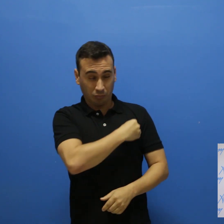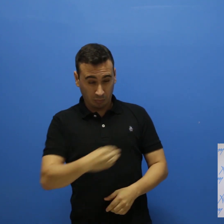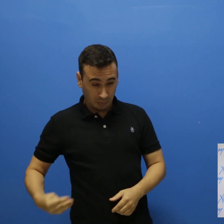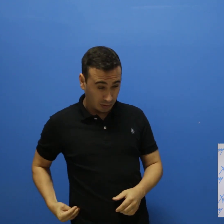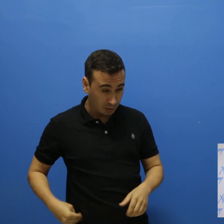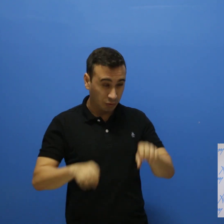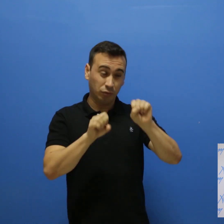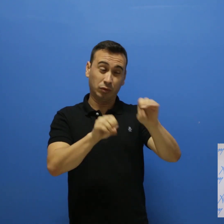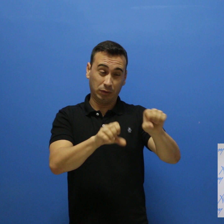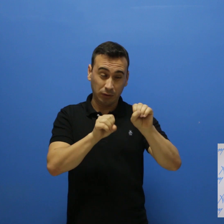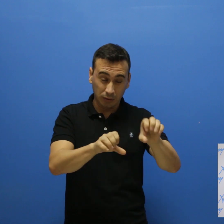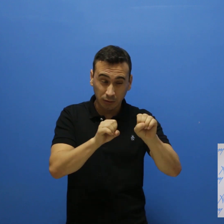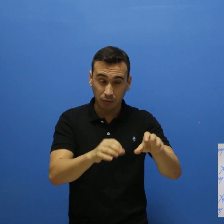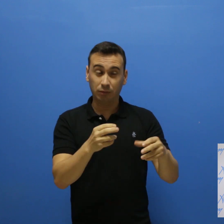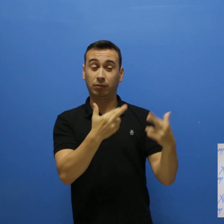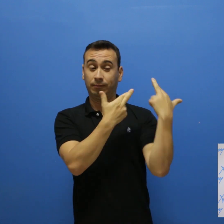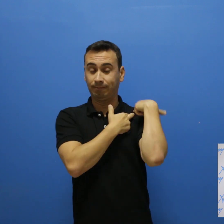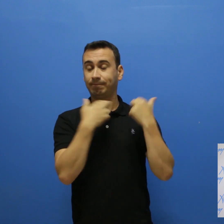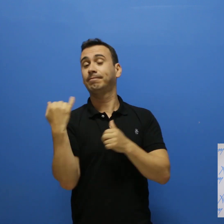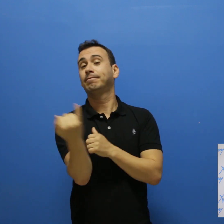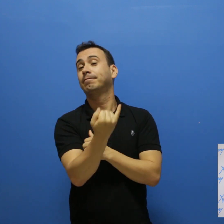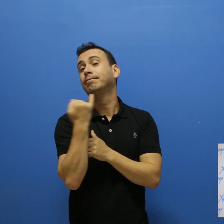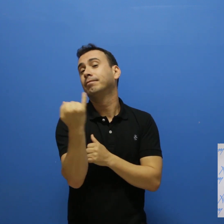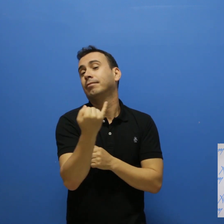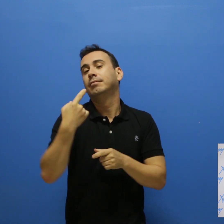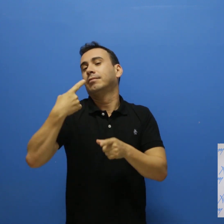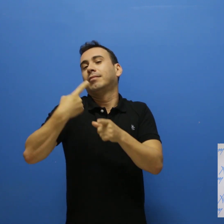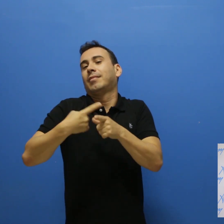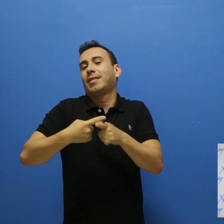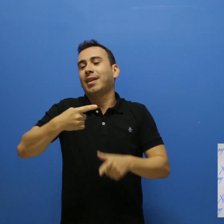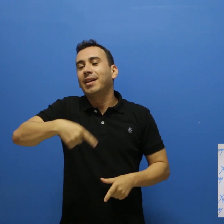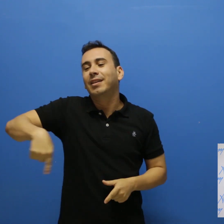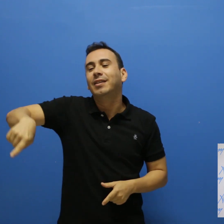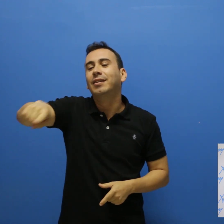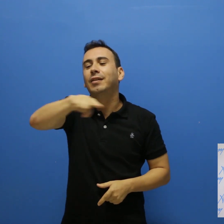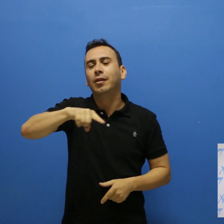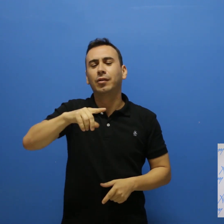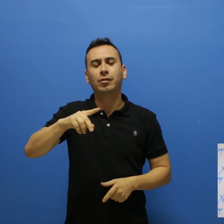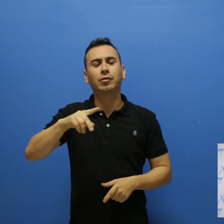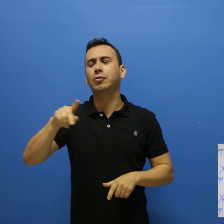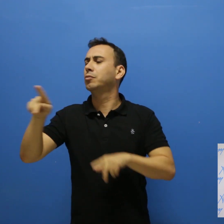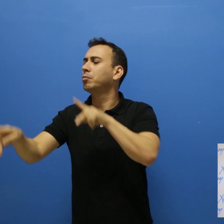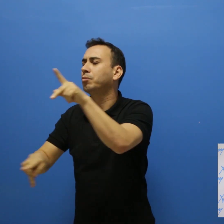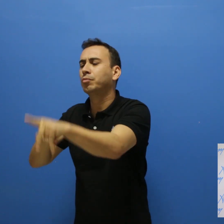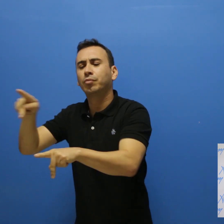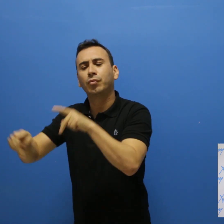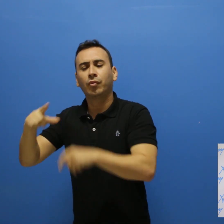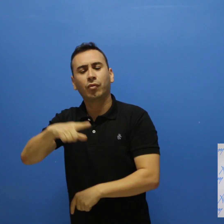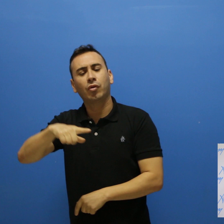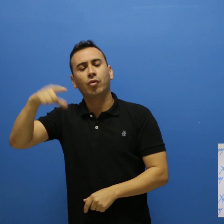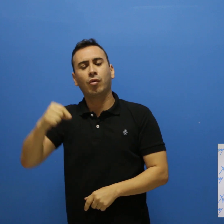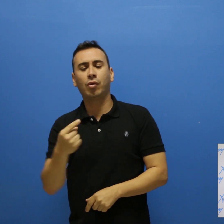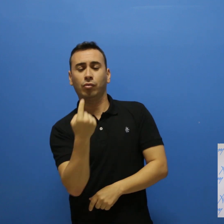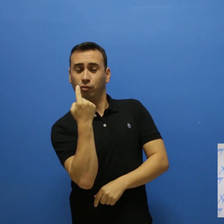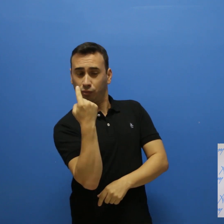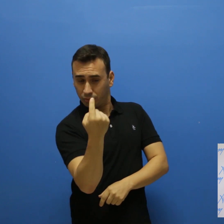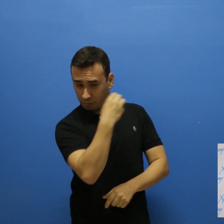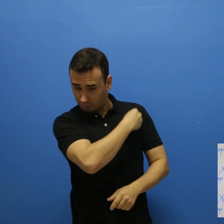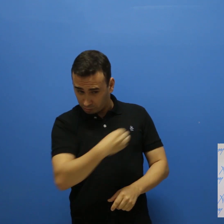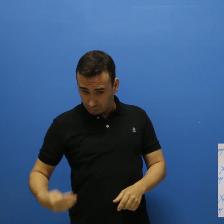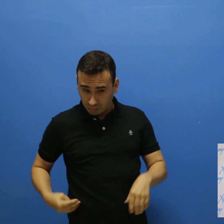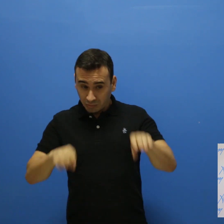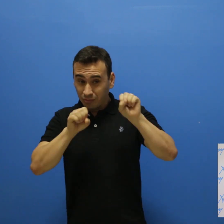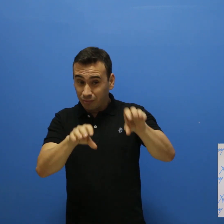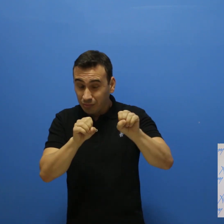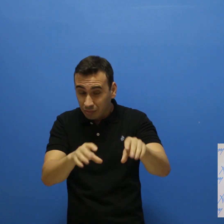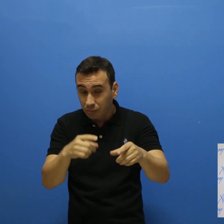Educação, ele exerce uma função muito importante. Mas então por que nós, o povo, não votamos no ministro da Educação? Ele